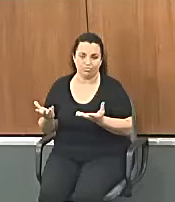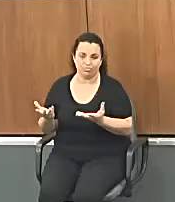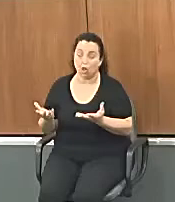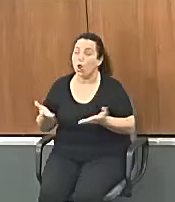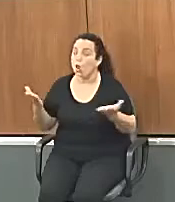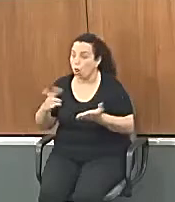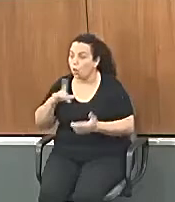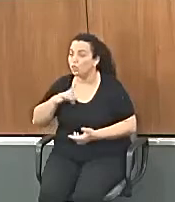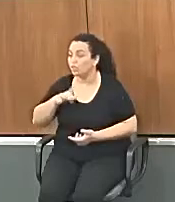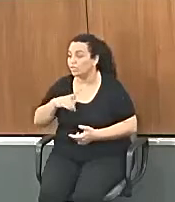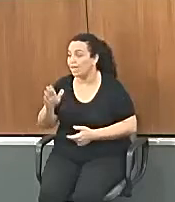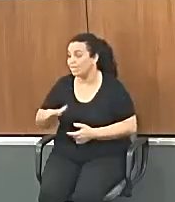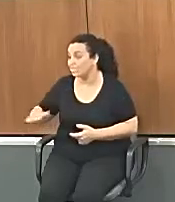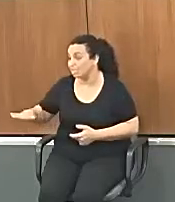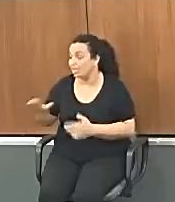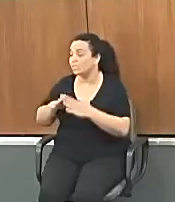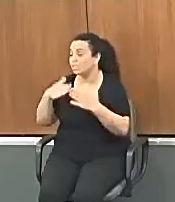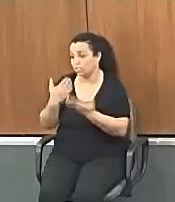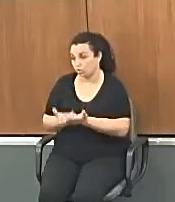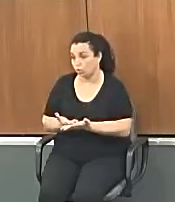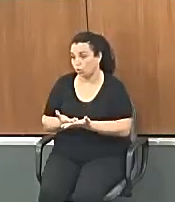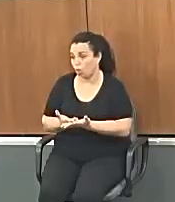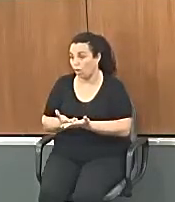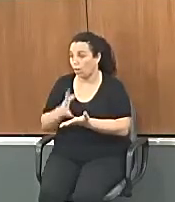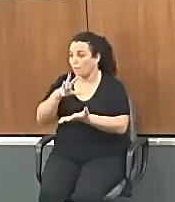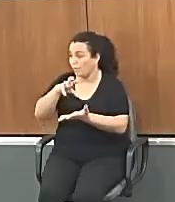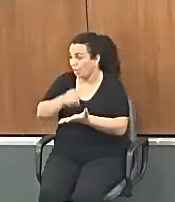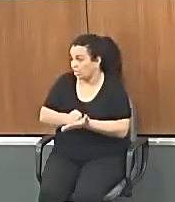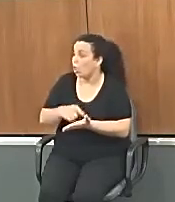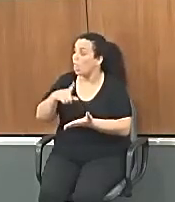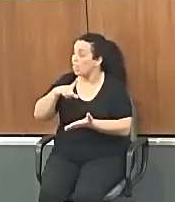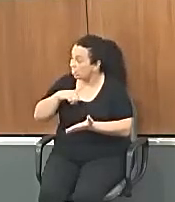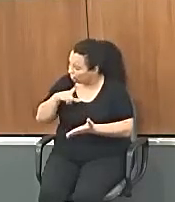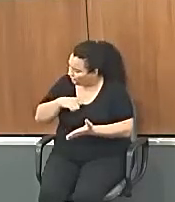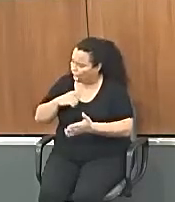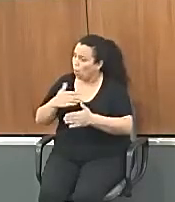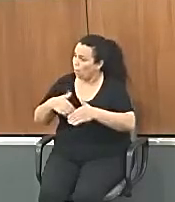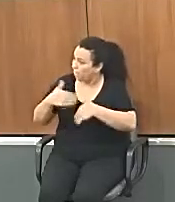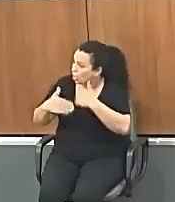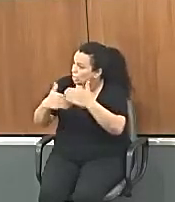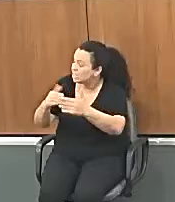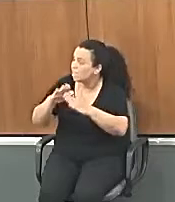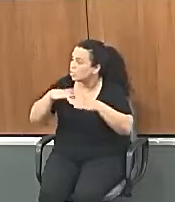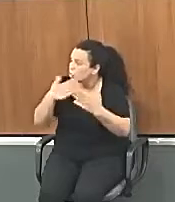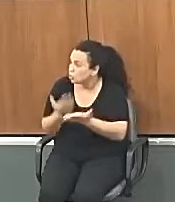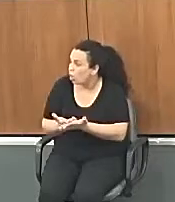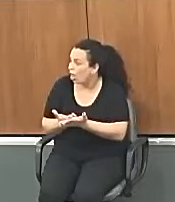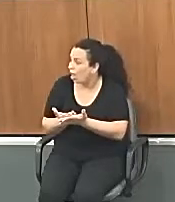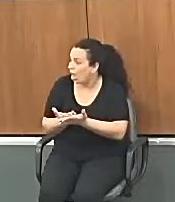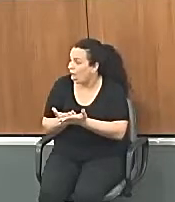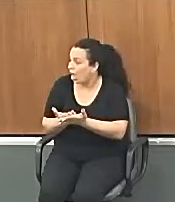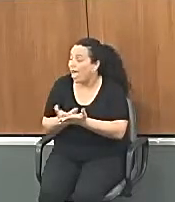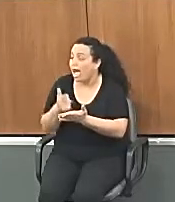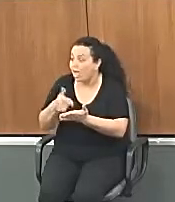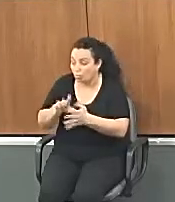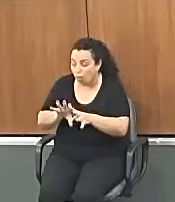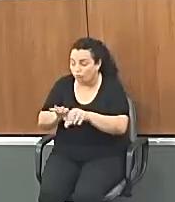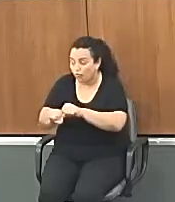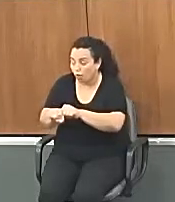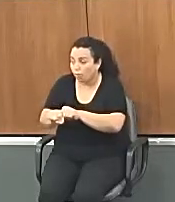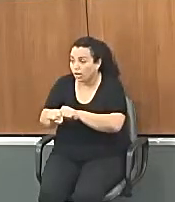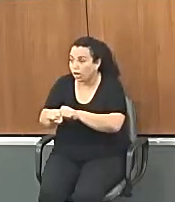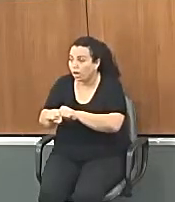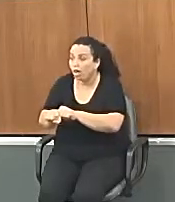crianças nas escolas elas têm todo o seu processo escolar reforma e logo que forma o que fazer pra onde